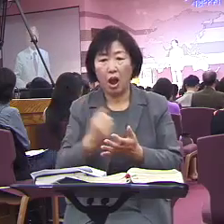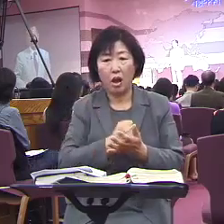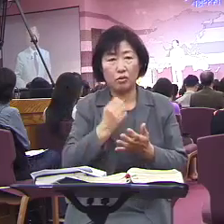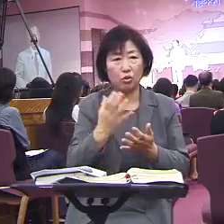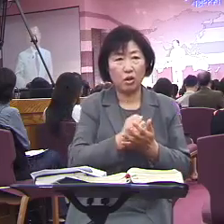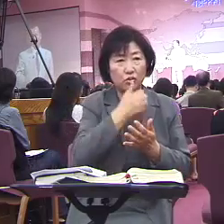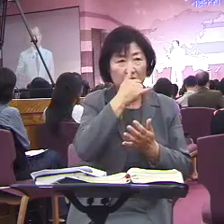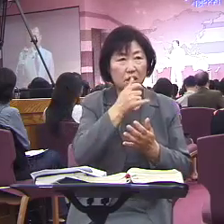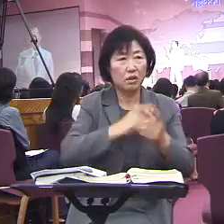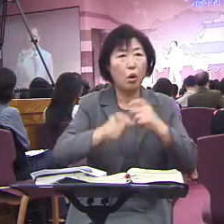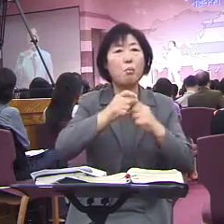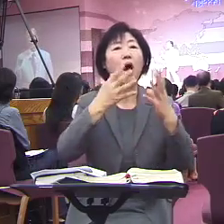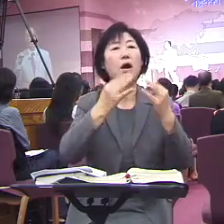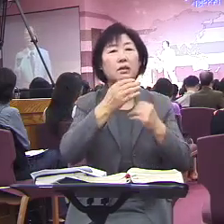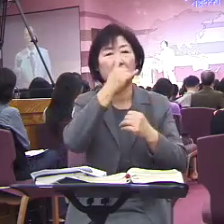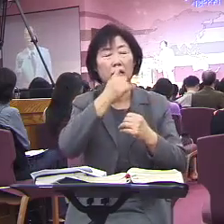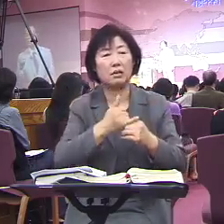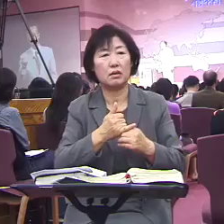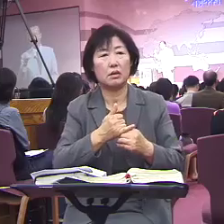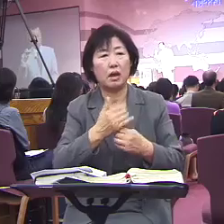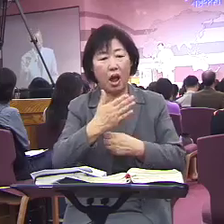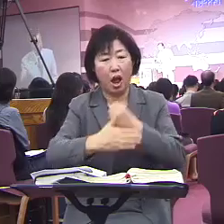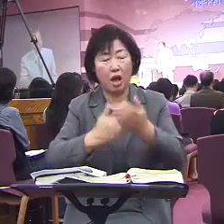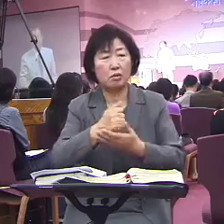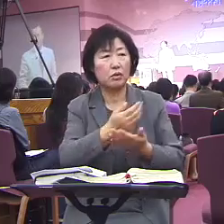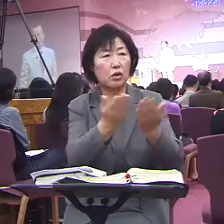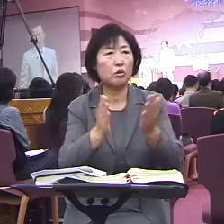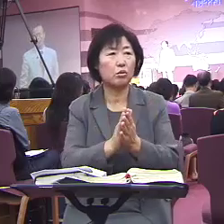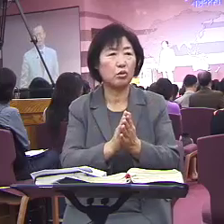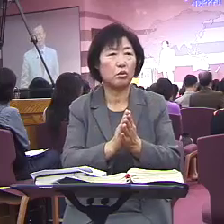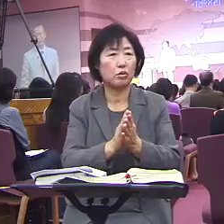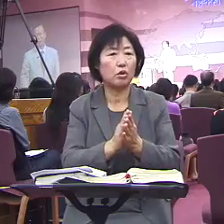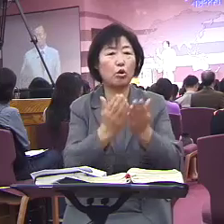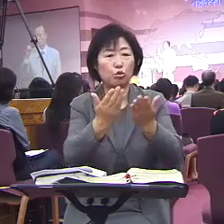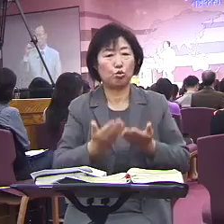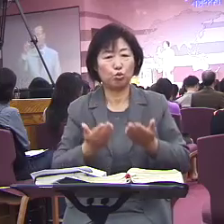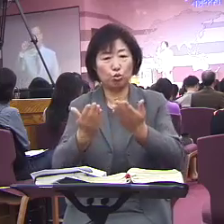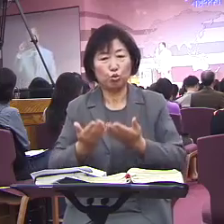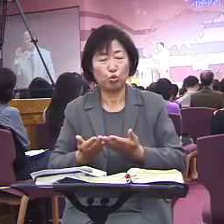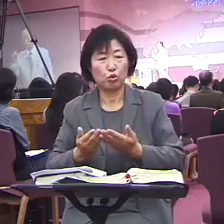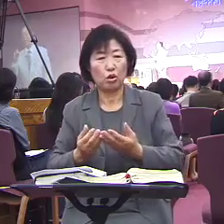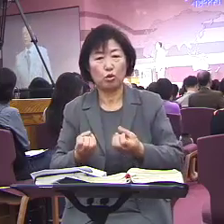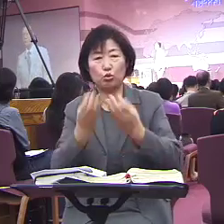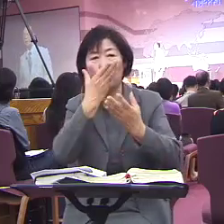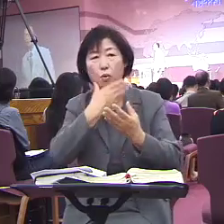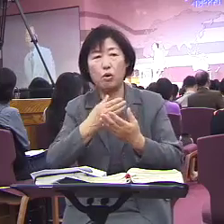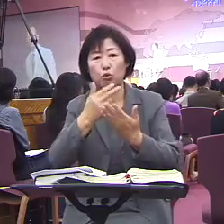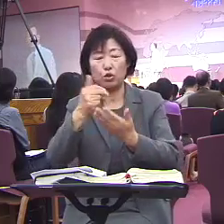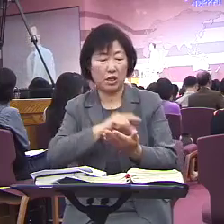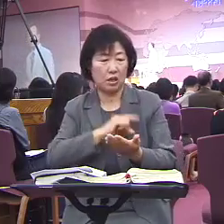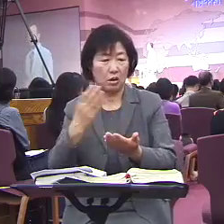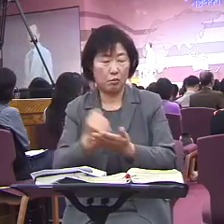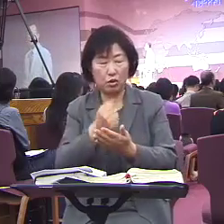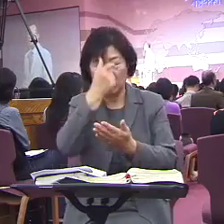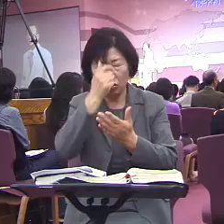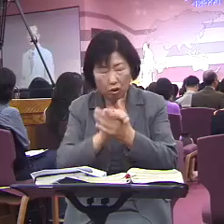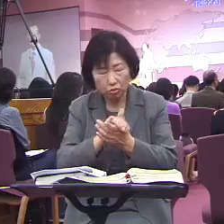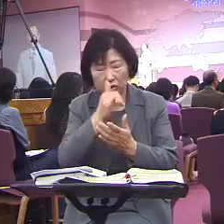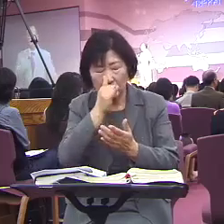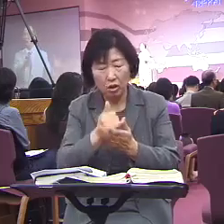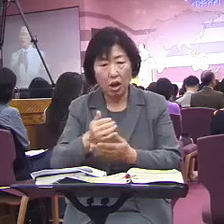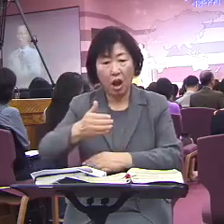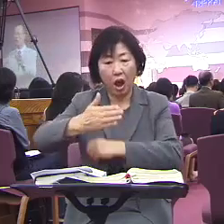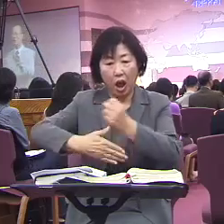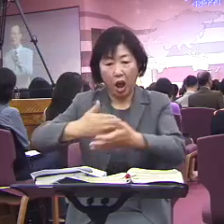많아요. 여러분, 하나님께서 여러분에게 주신 축복 더 많습니다. 여러분, 주님의 이름으로 기도할 수 있고요. 하나님의